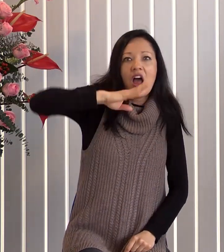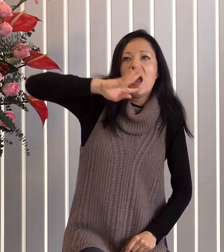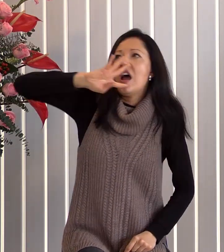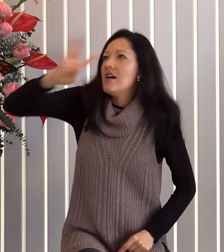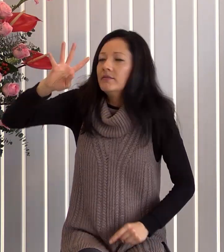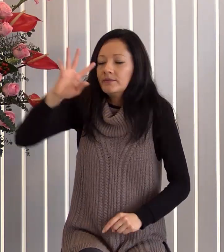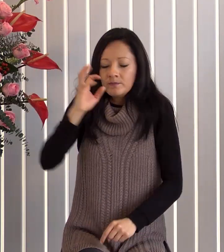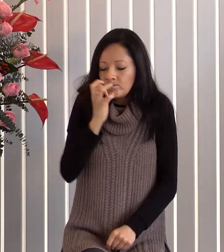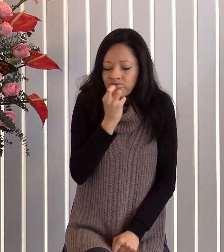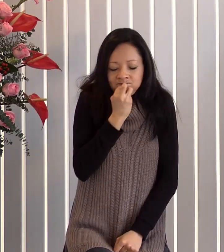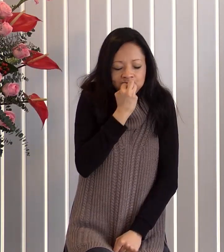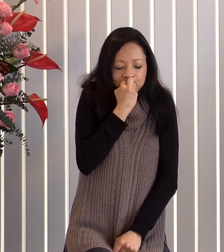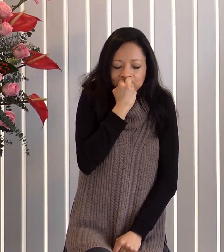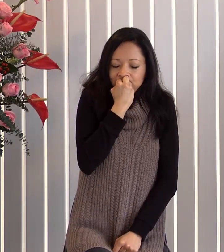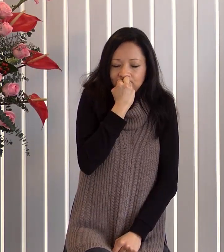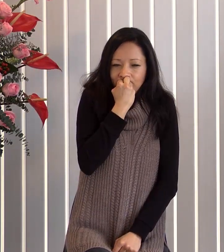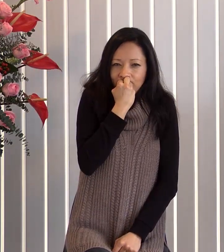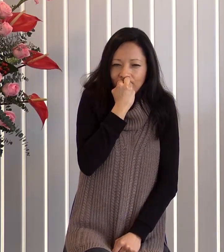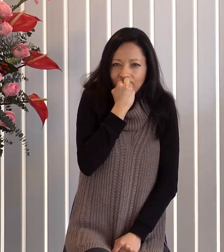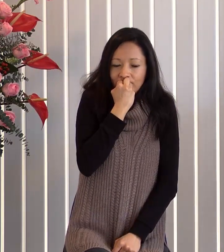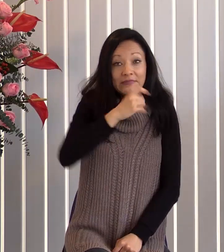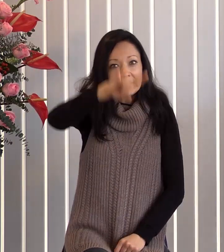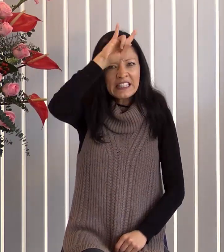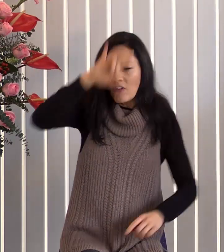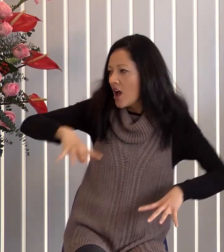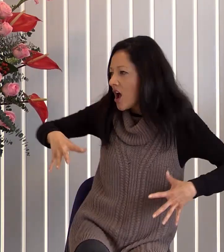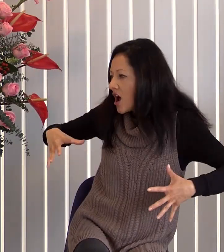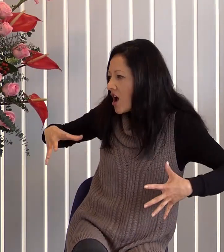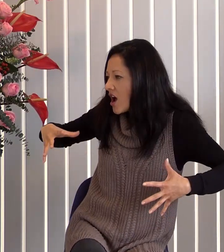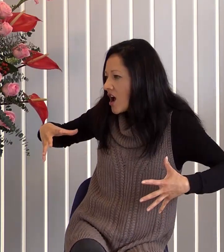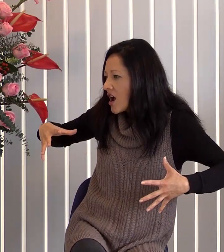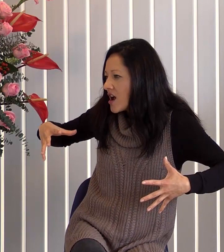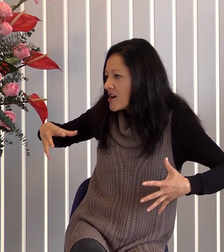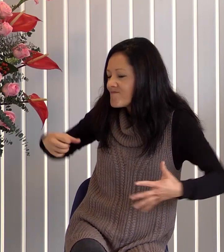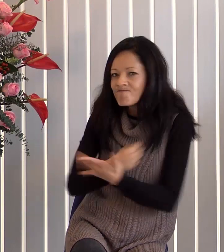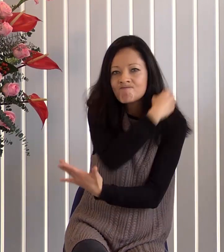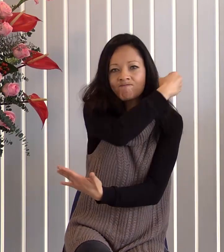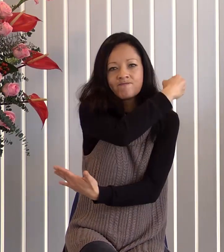blasfemar contra ti. Y Satanás queda,